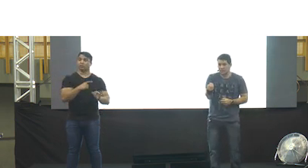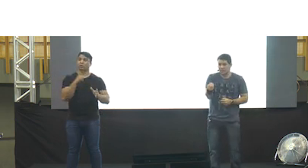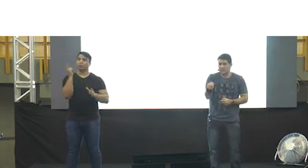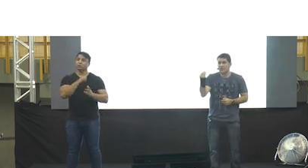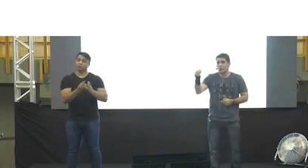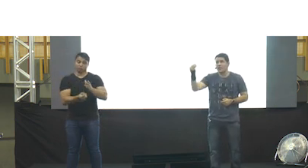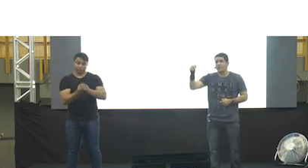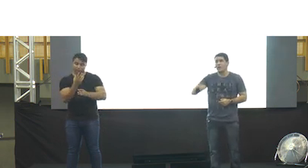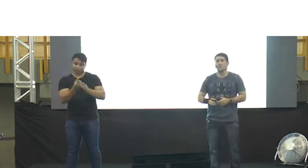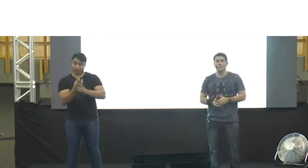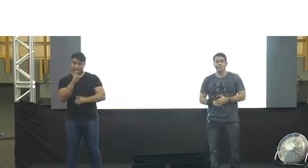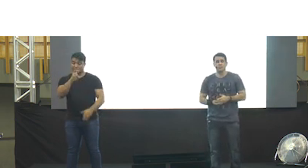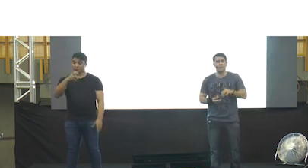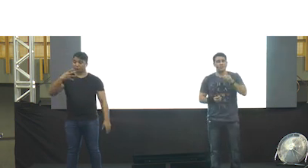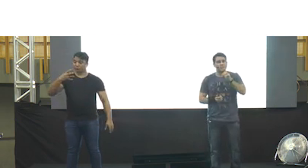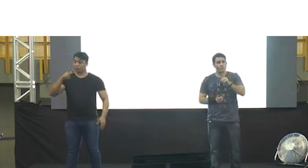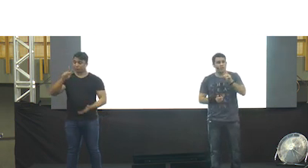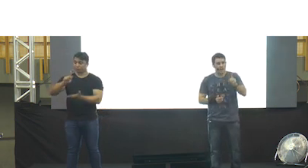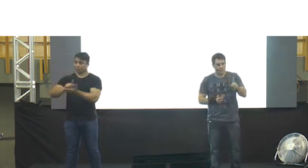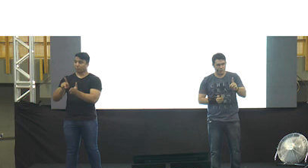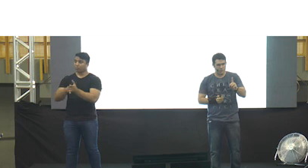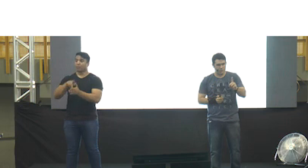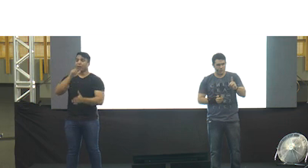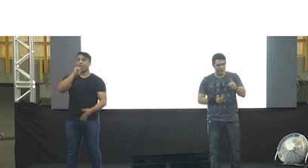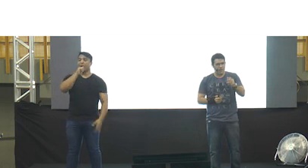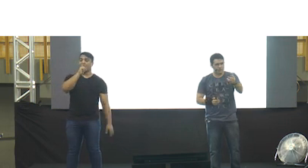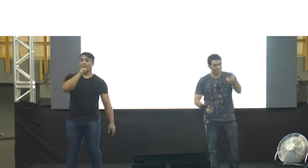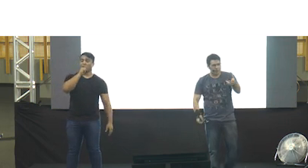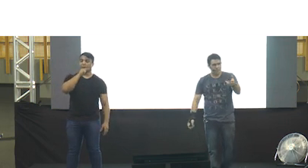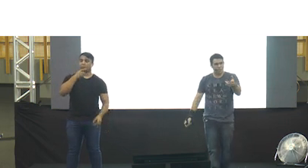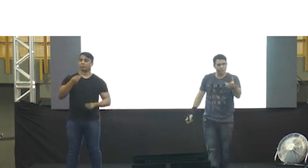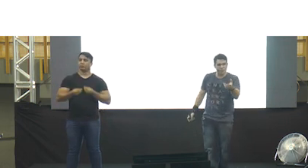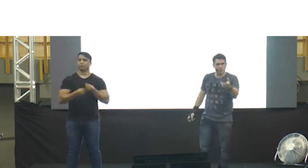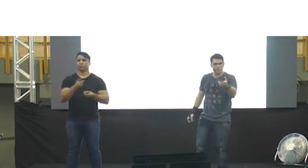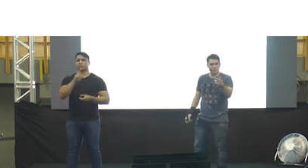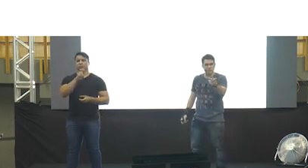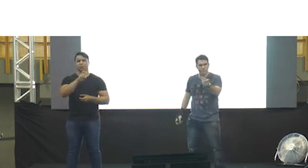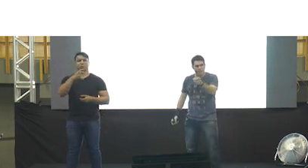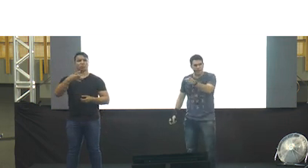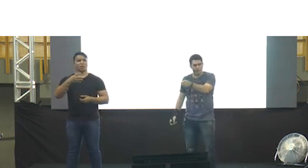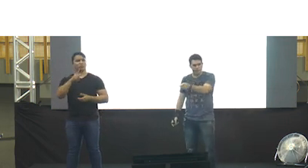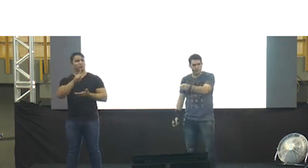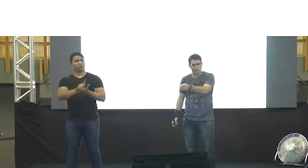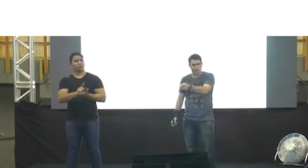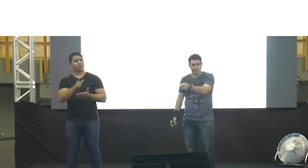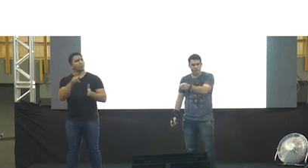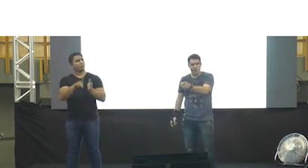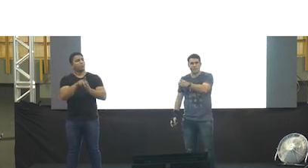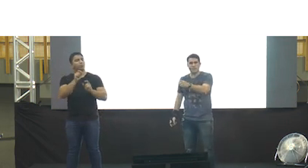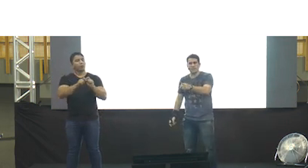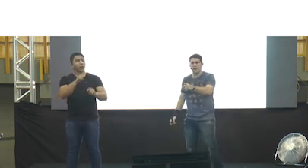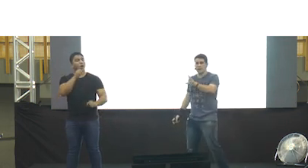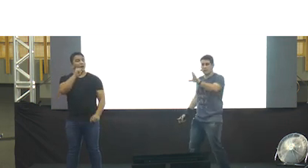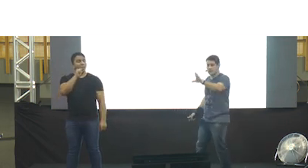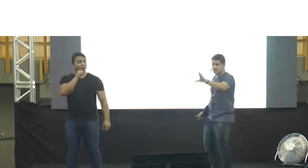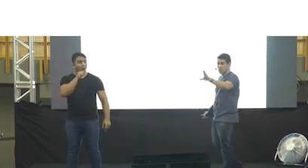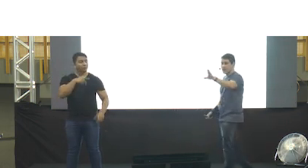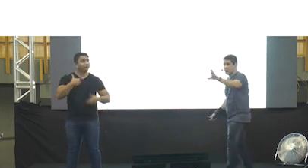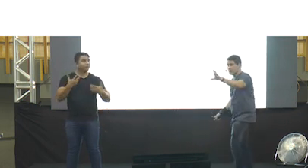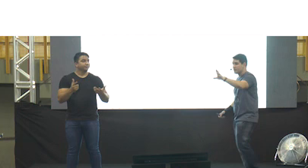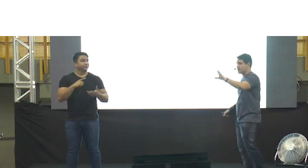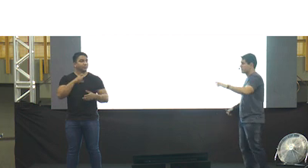produzir 54 gramas de água? Esses 54 gramas não é de água? Se é de água,